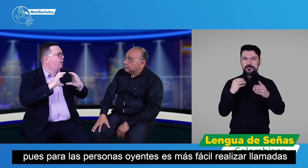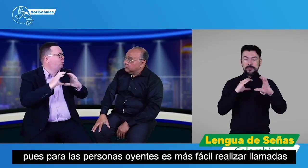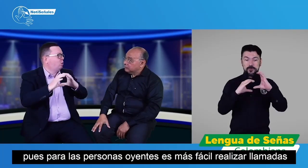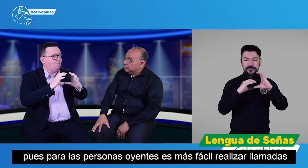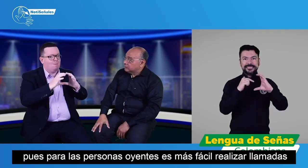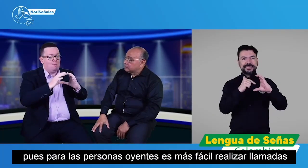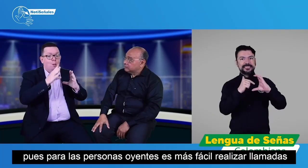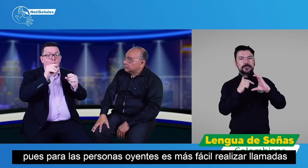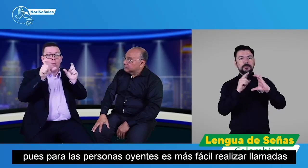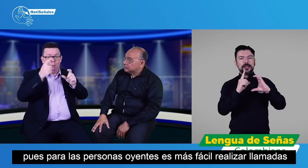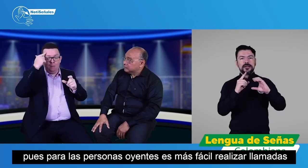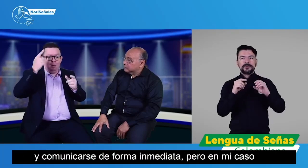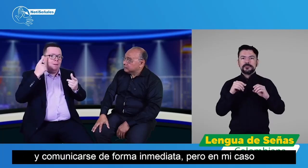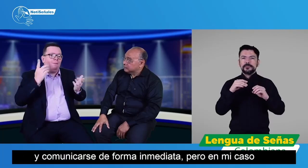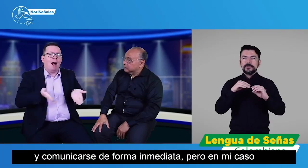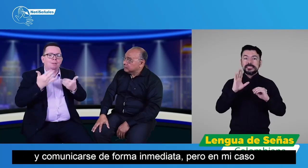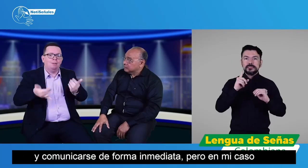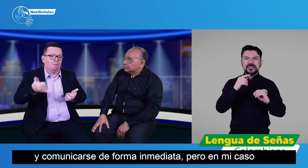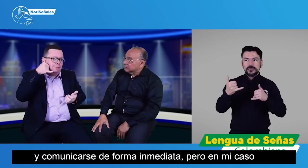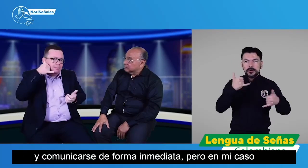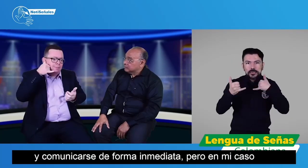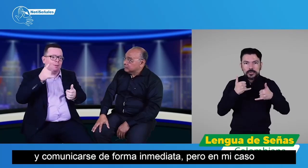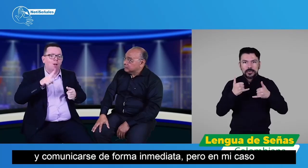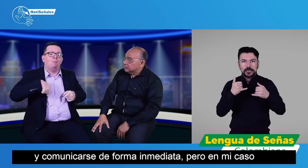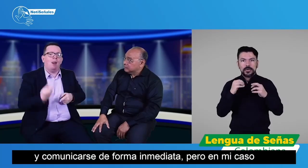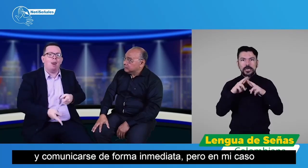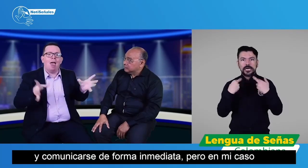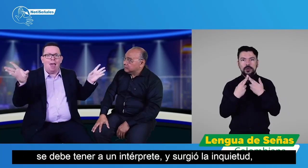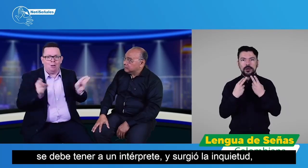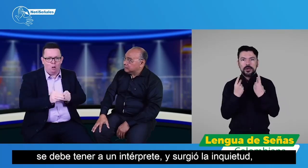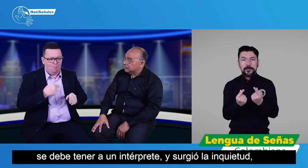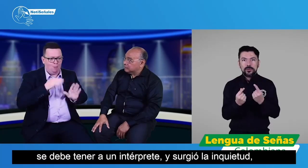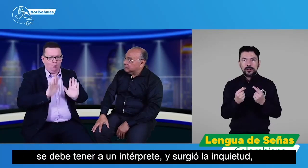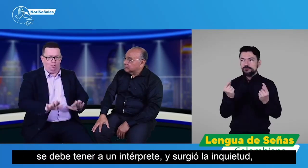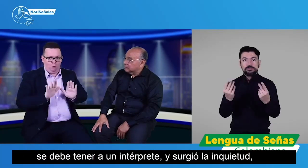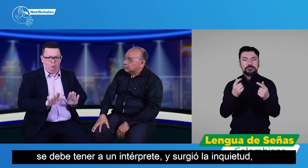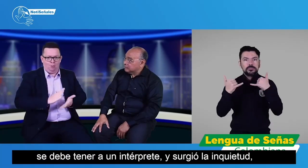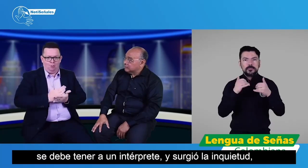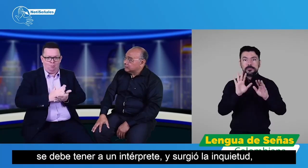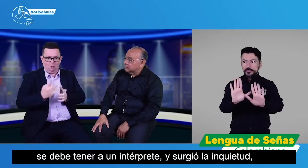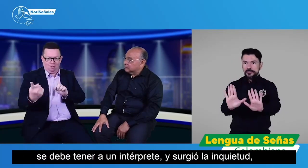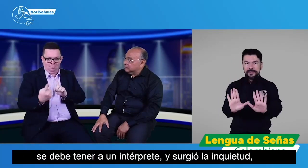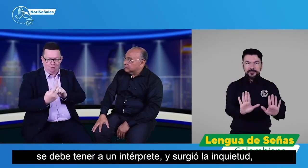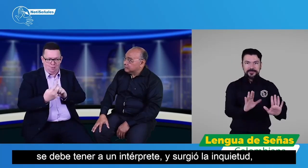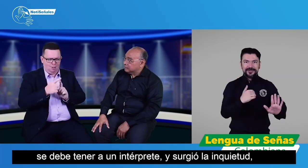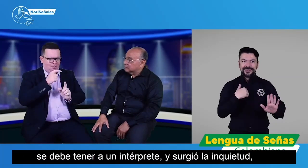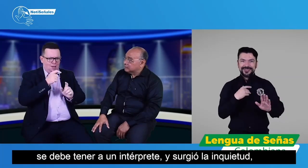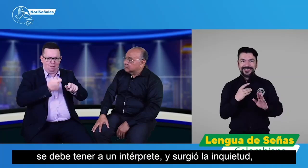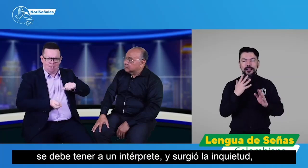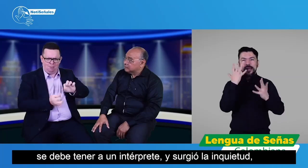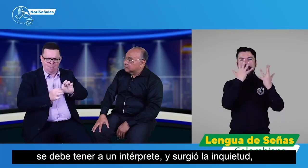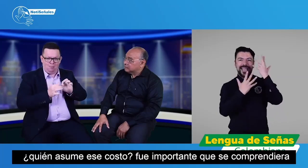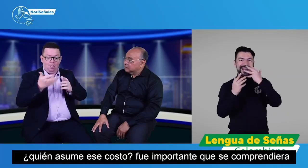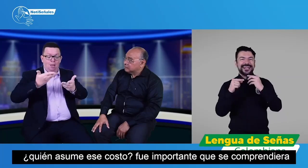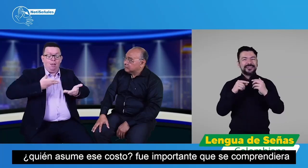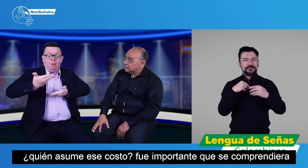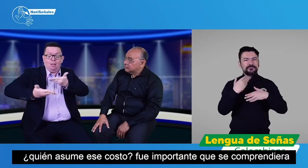es más fácil realizar llamadas y comunicarse de forma inmediata. Pero en mi caso, se debe tener a un intérprete. Y surgió la inquietud. ¿Quién asume ese